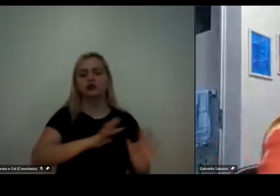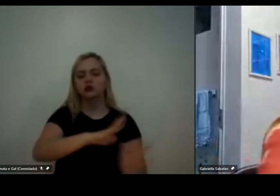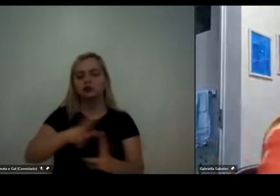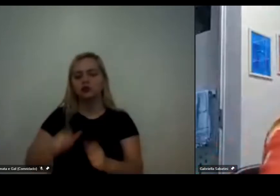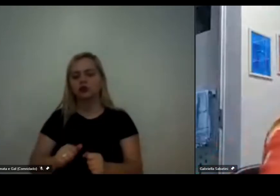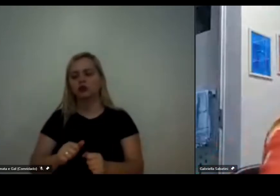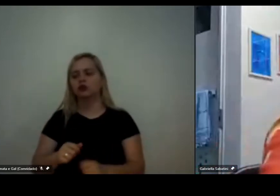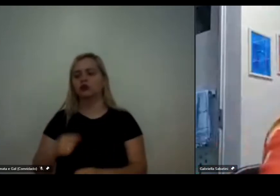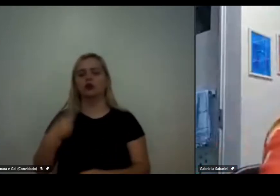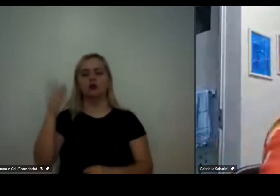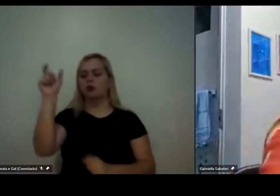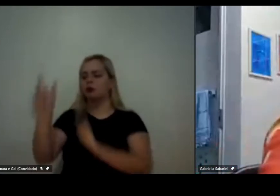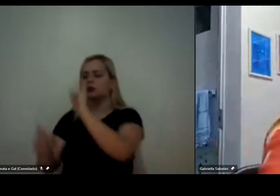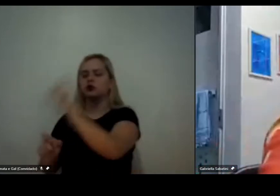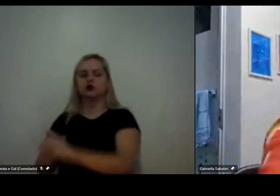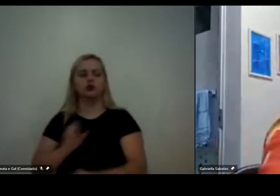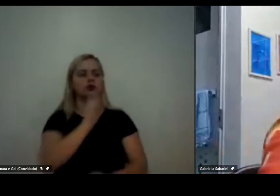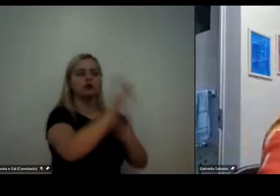mesmo,